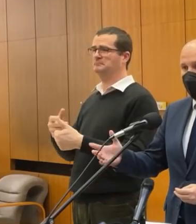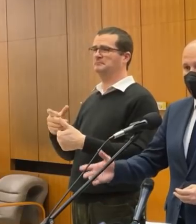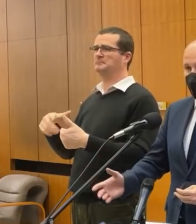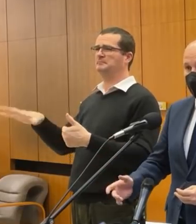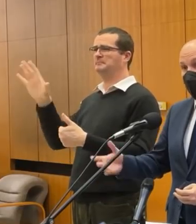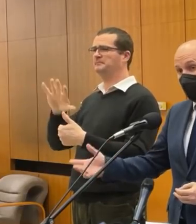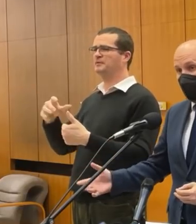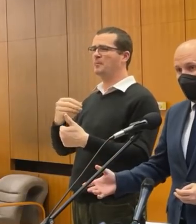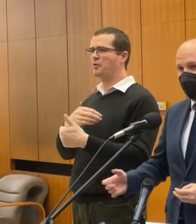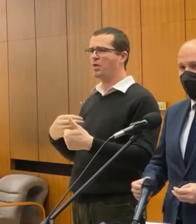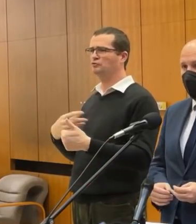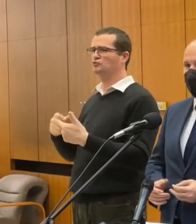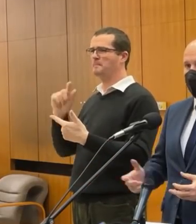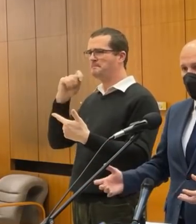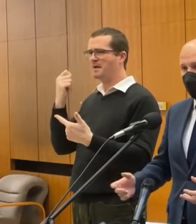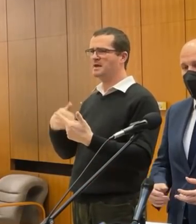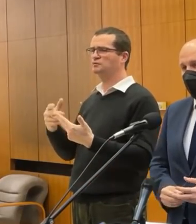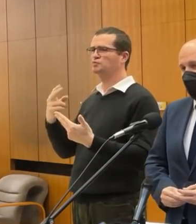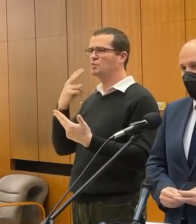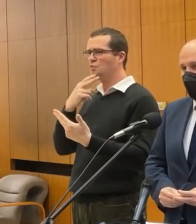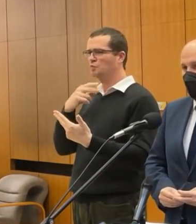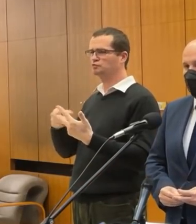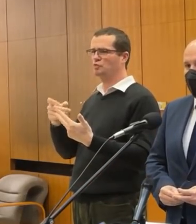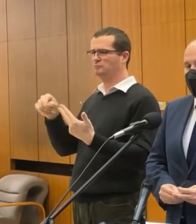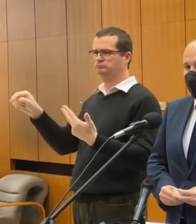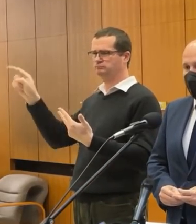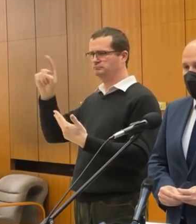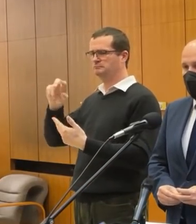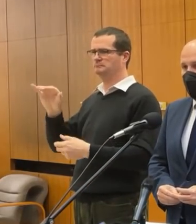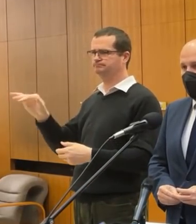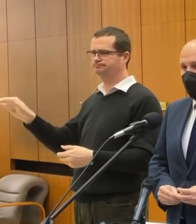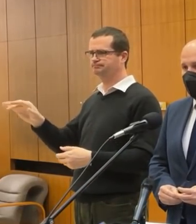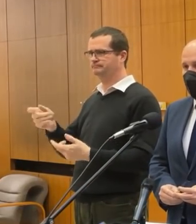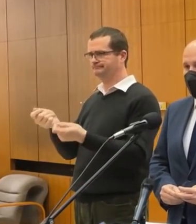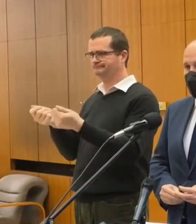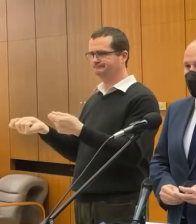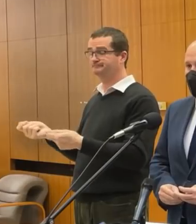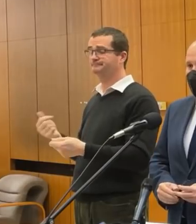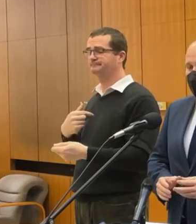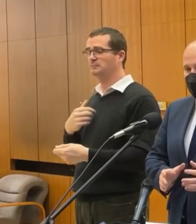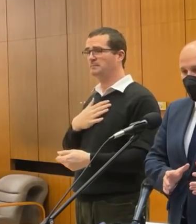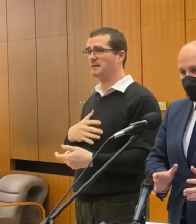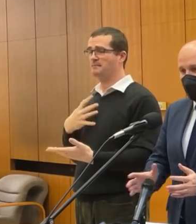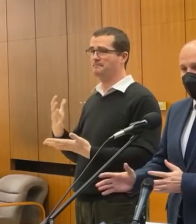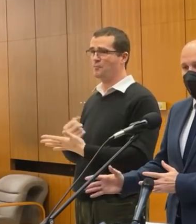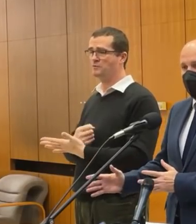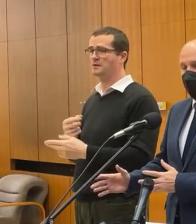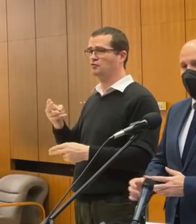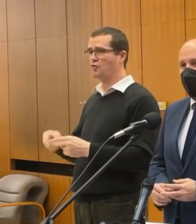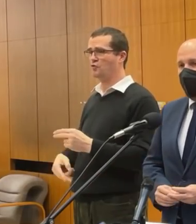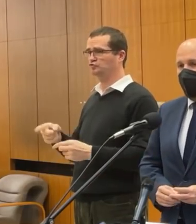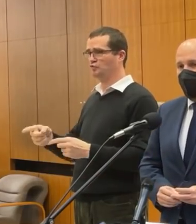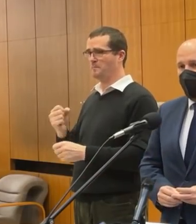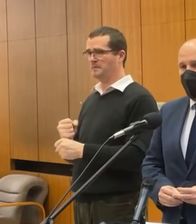pobaltské krajiny, Poľsko, alebo aj Maďarsko, Rumunsko a tak ďalej. Naozaj budeme veľmi radi, keď sa nám podarí završiť tento